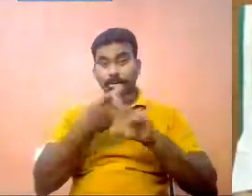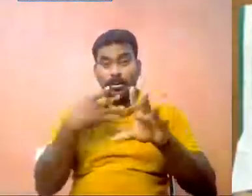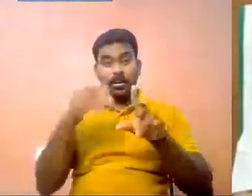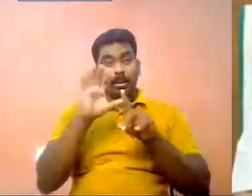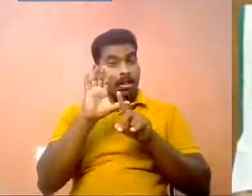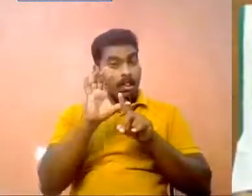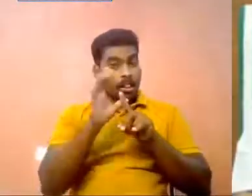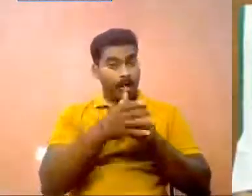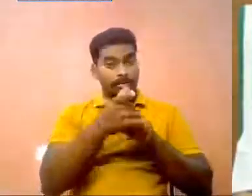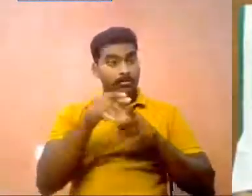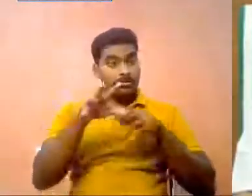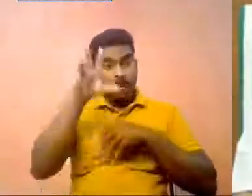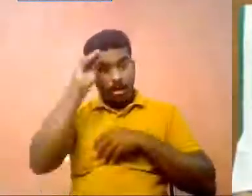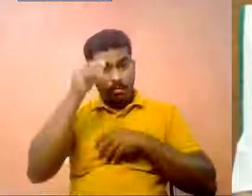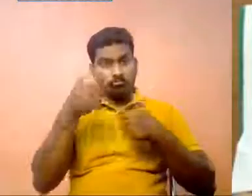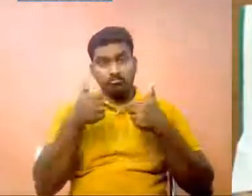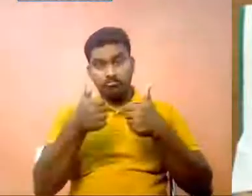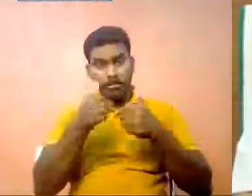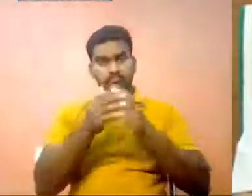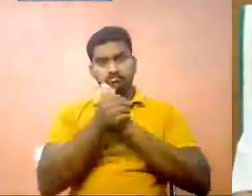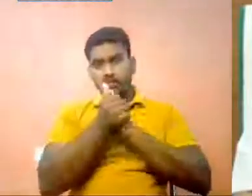ചേർന്ന ഒരു രീതിയല്ല. ആവശ്യമായ